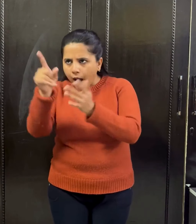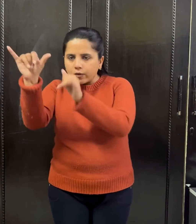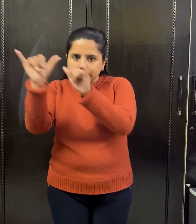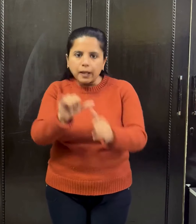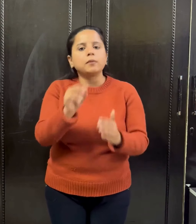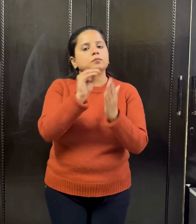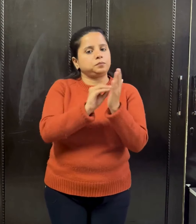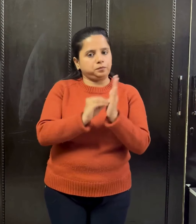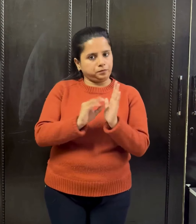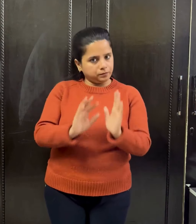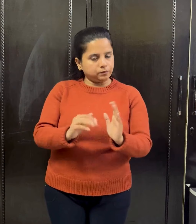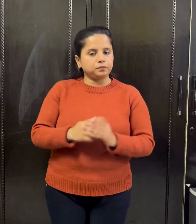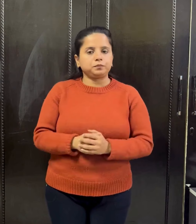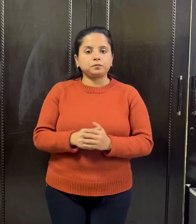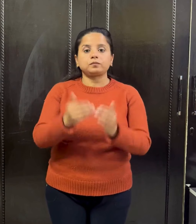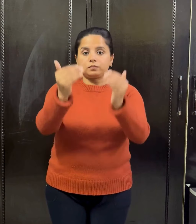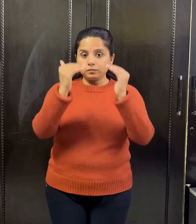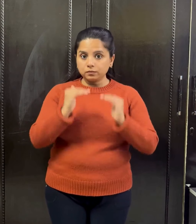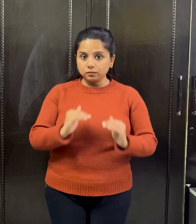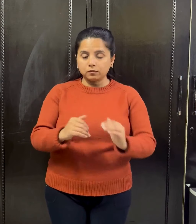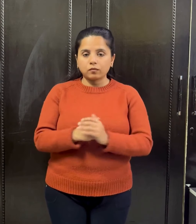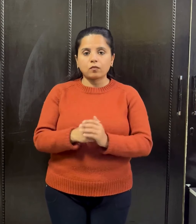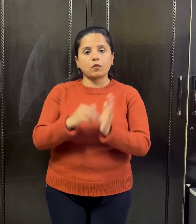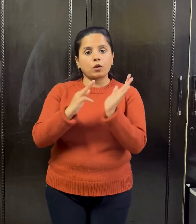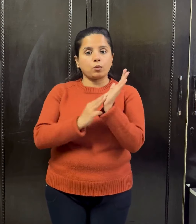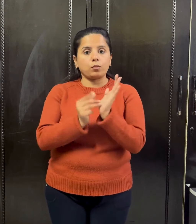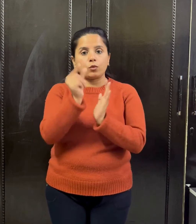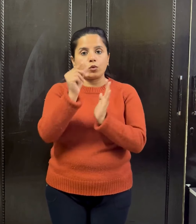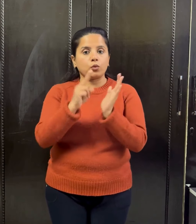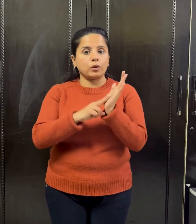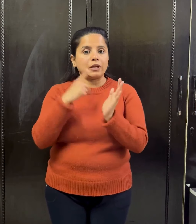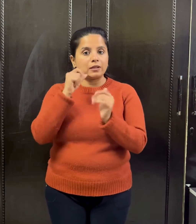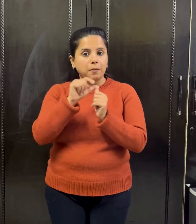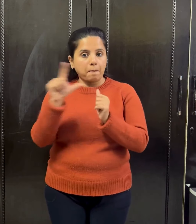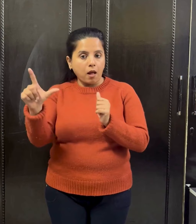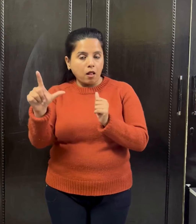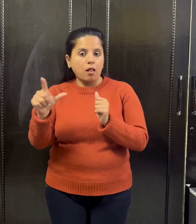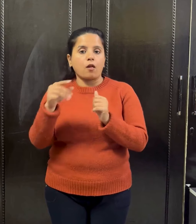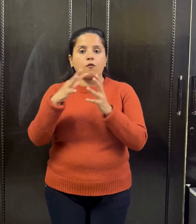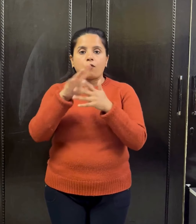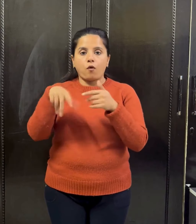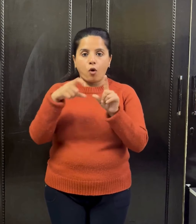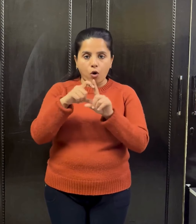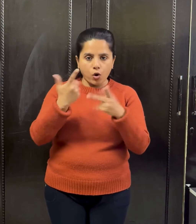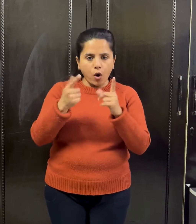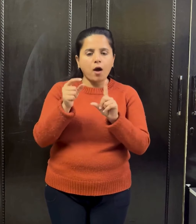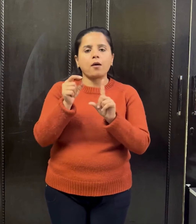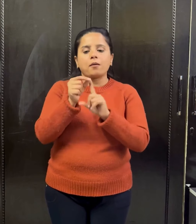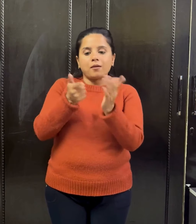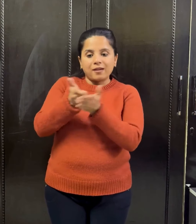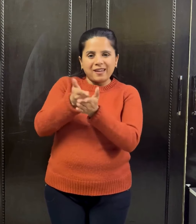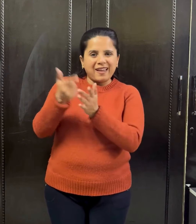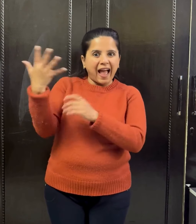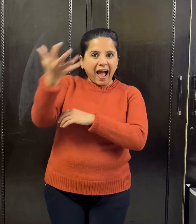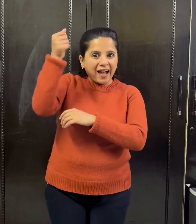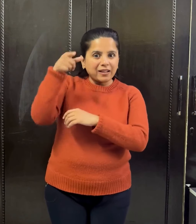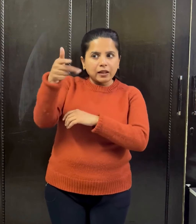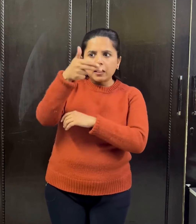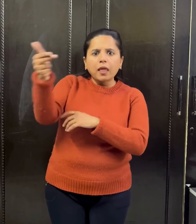अगले प्रश्न में म्युनिसिपल वार्ड या पंचायत का नाम स्पेसिफाई करें। अगर ये म्युनिसिपल